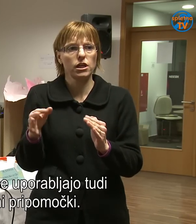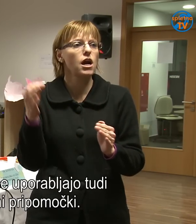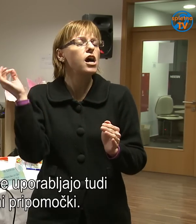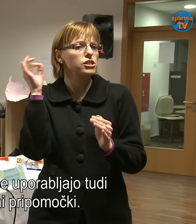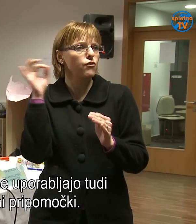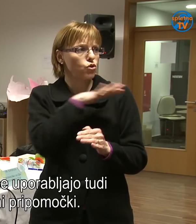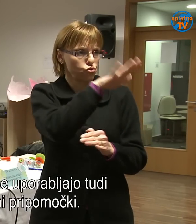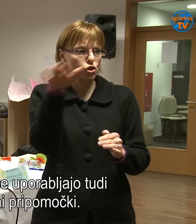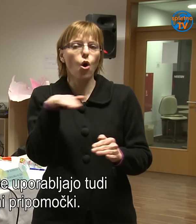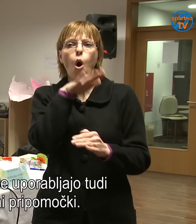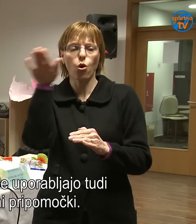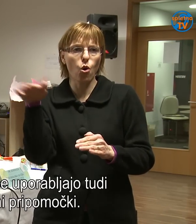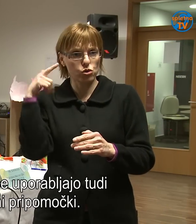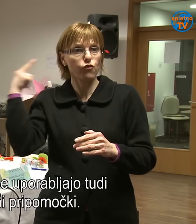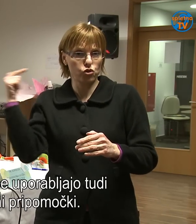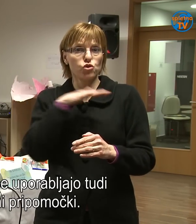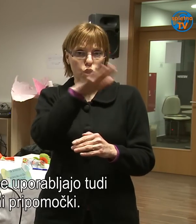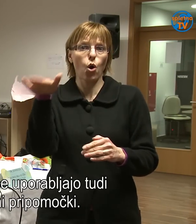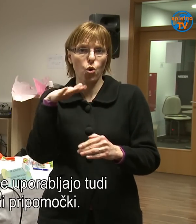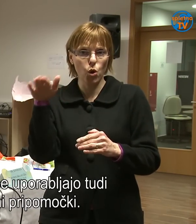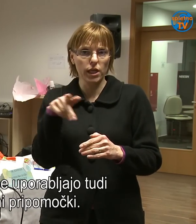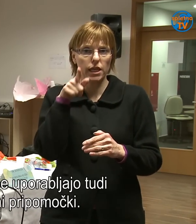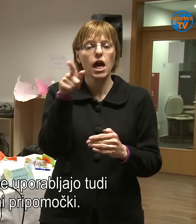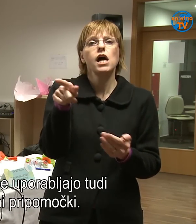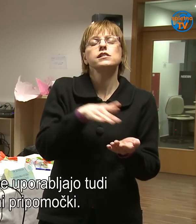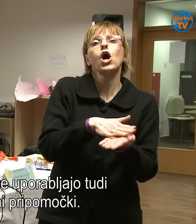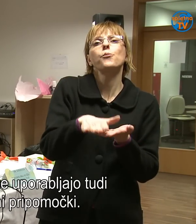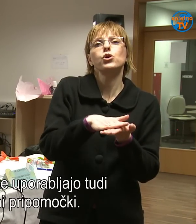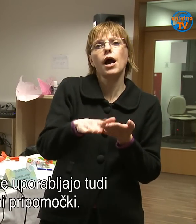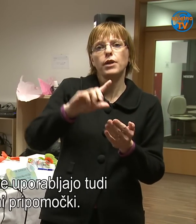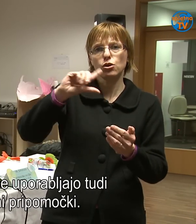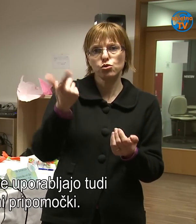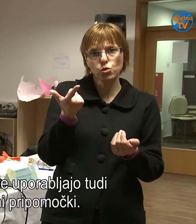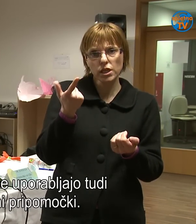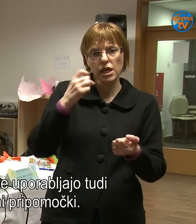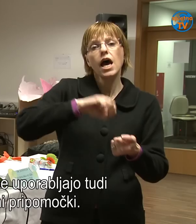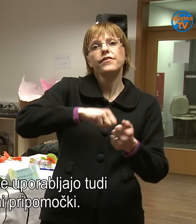zvočnih okoljih, se uporabljajo tudi drugi tehnični pripomočki.